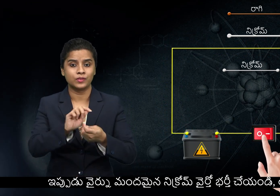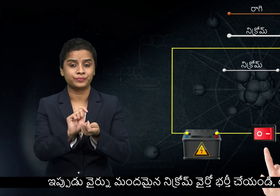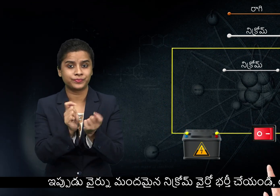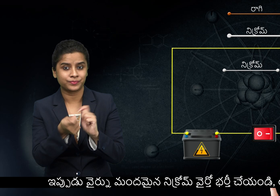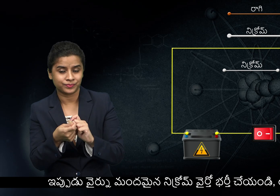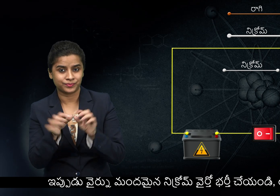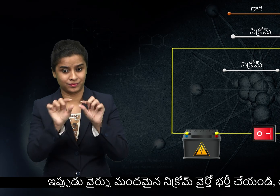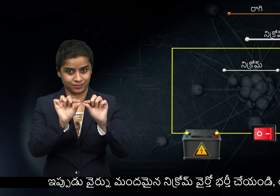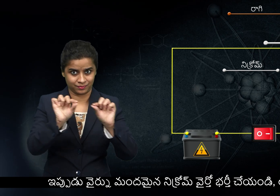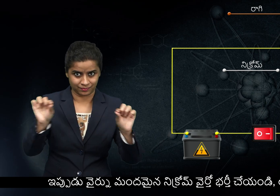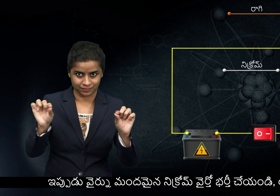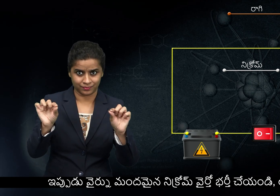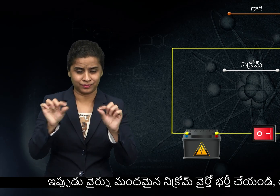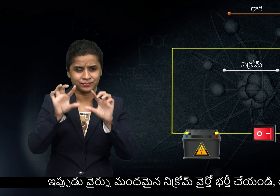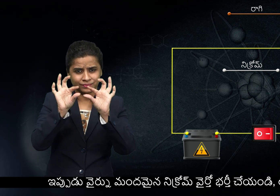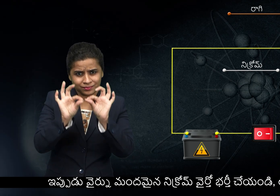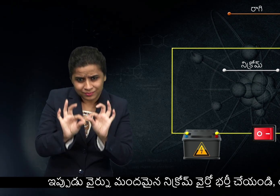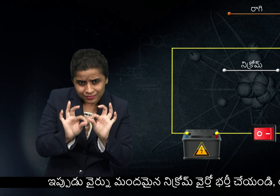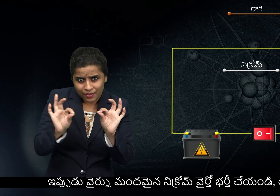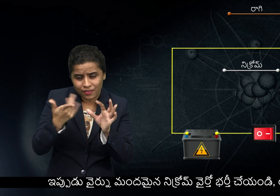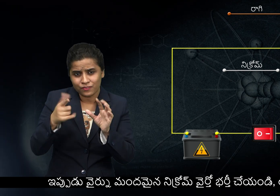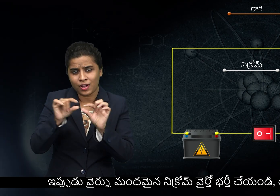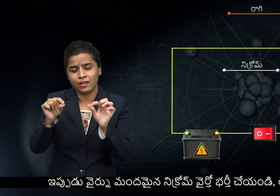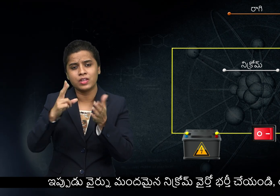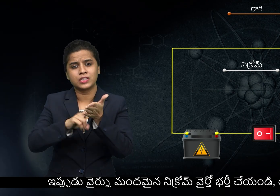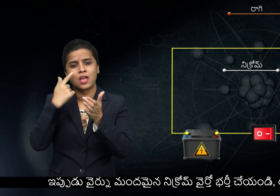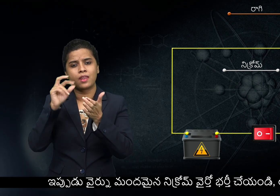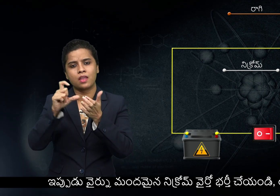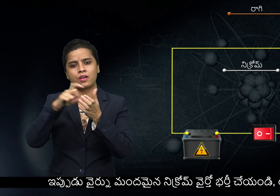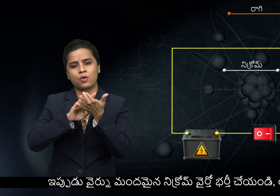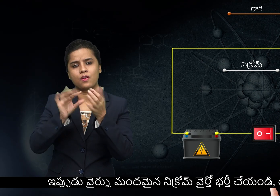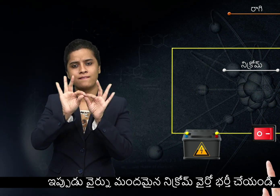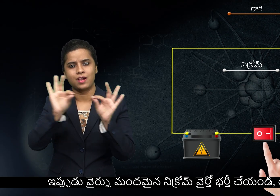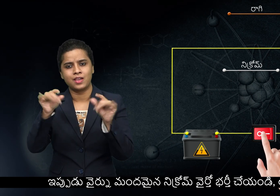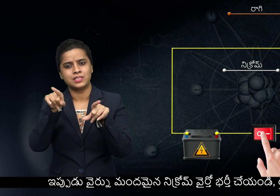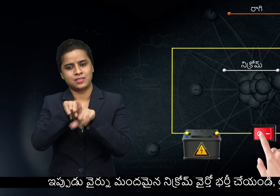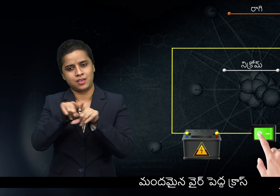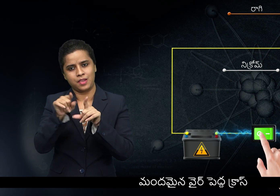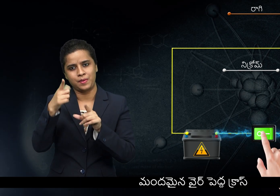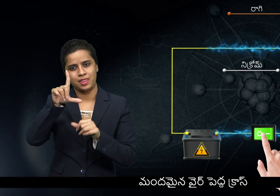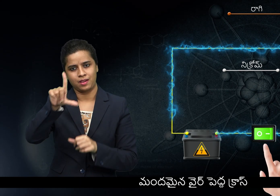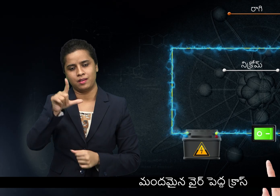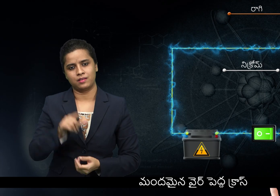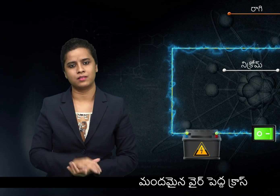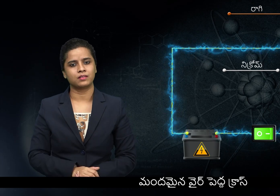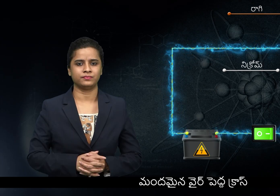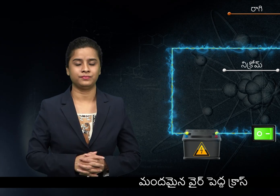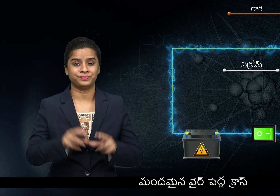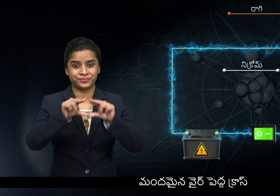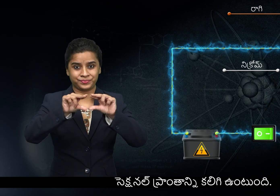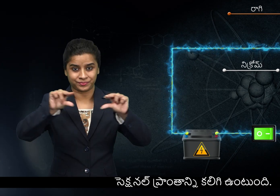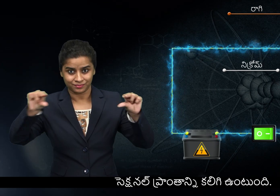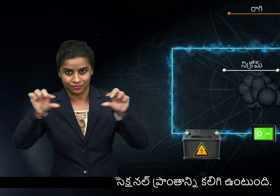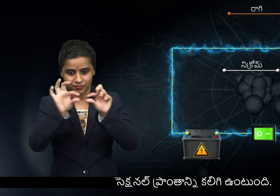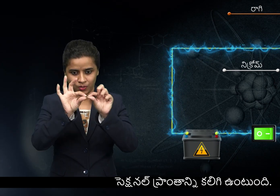ఇప్పుడు వైర్ను మందమైన నిక్రోమ్ వైర్తో భర్తీ చేయండి. అదే పొడవు L. మందమైన వైర్ పెద్ద